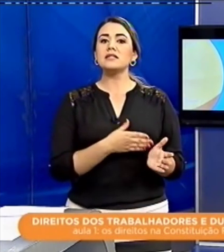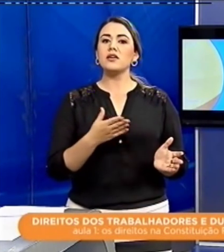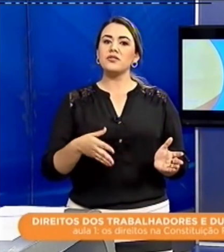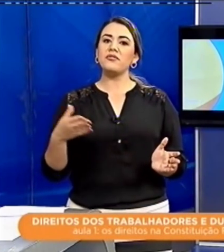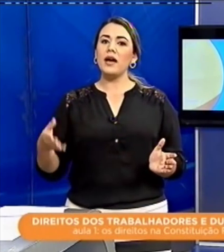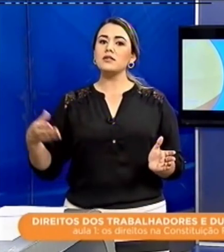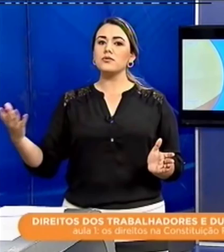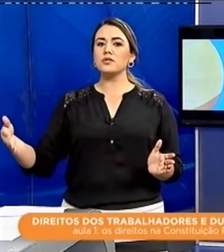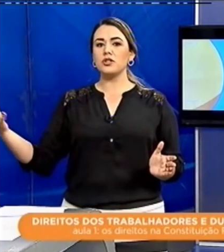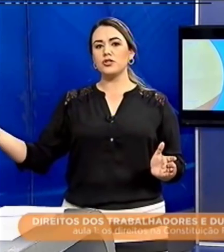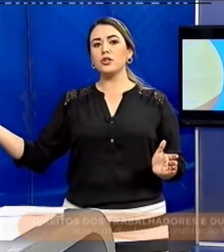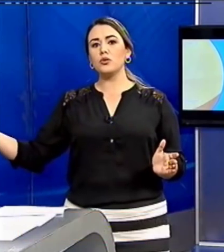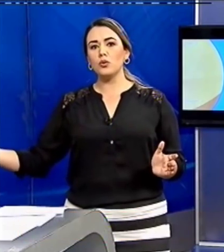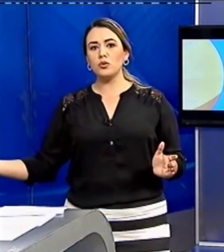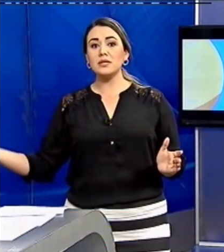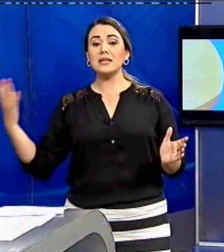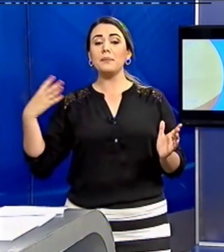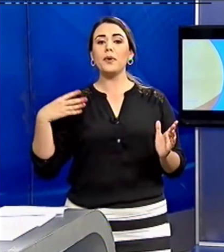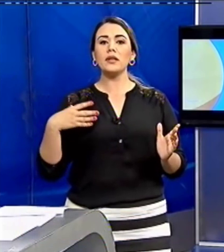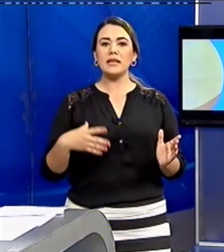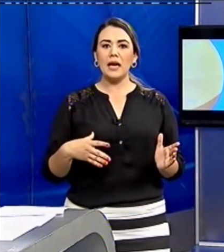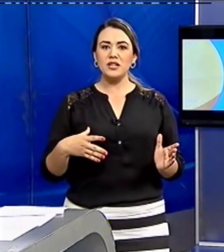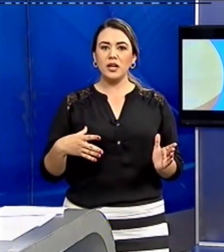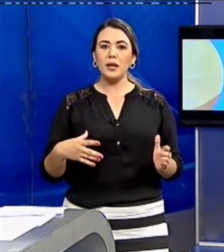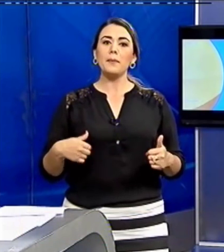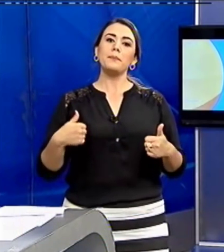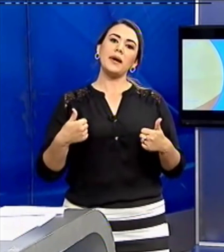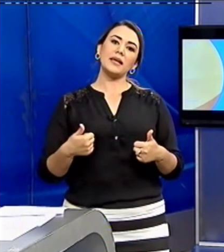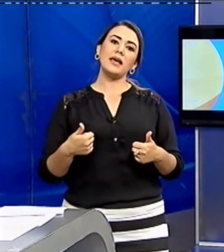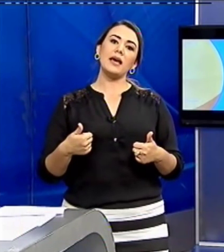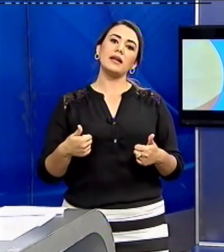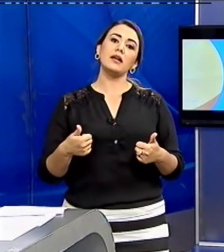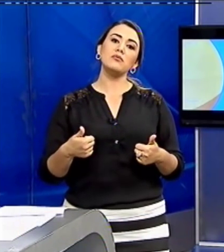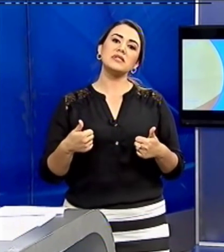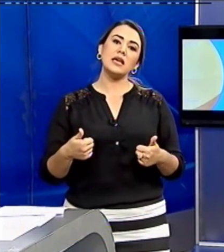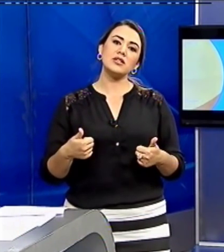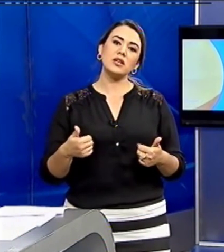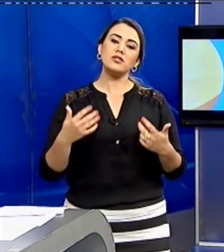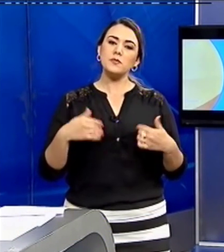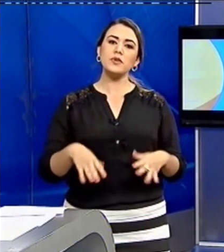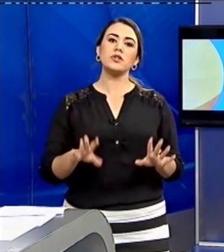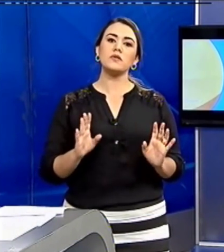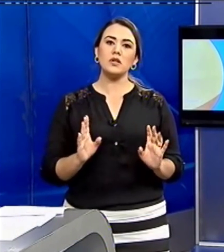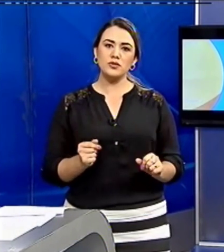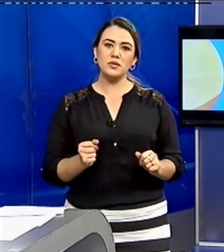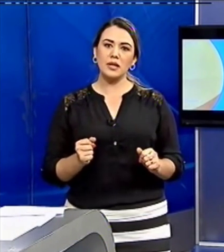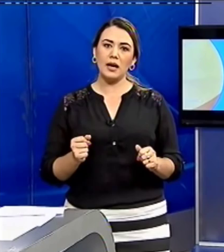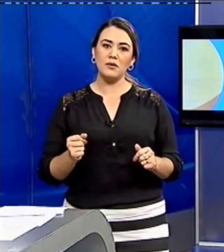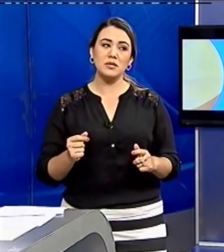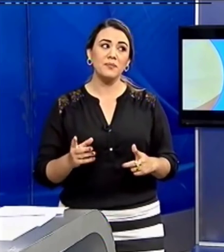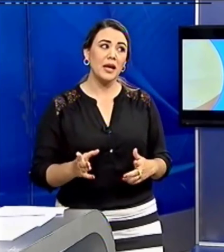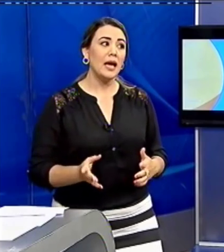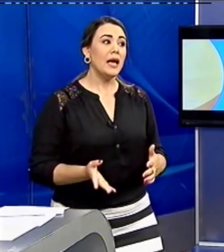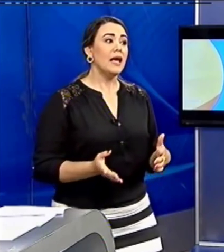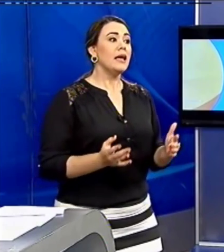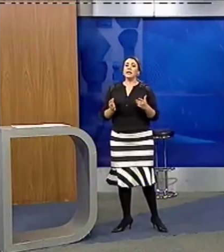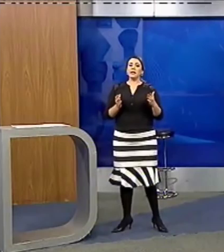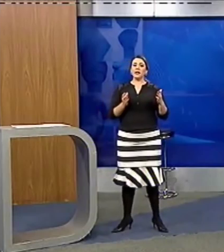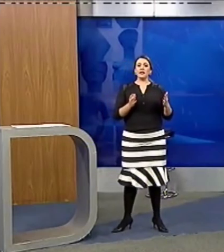existem diversos institutos que protegem para que ele não seja despedido sem justa causa. E aí,